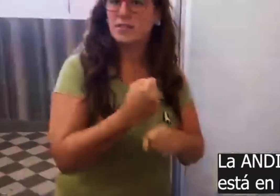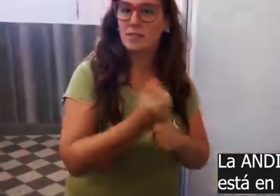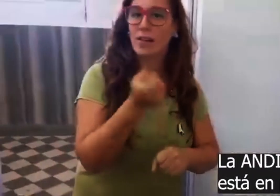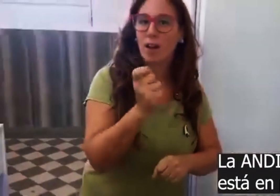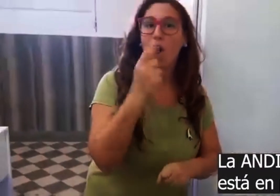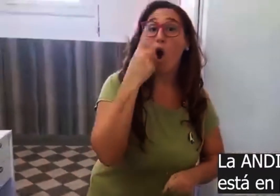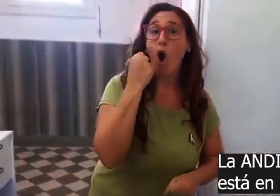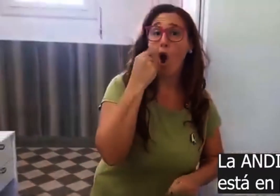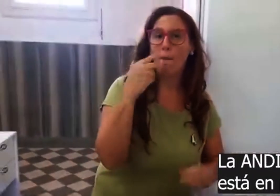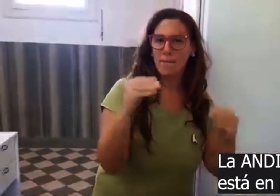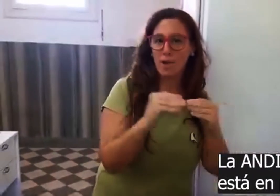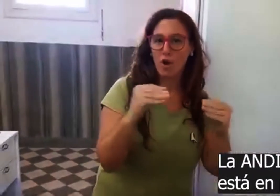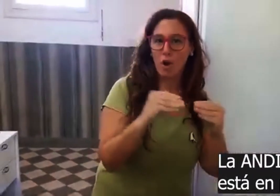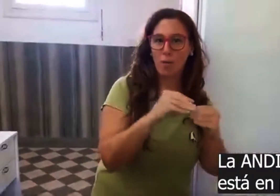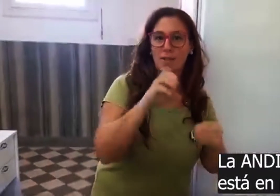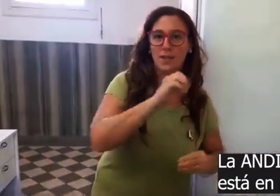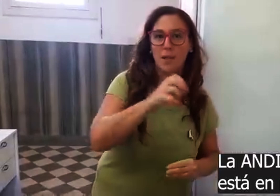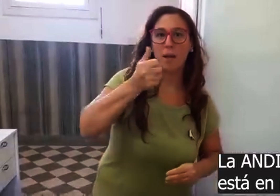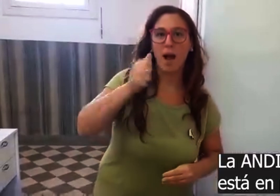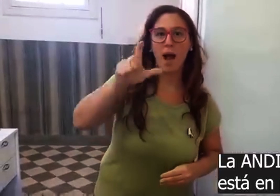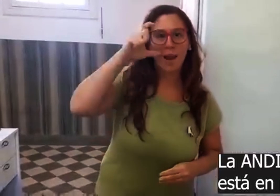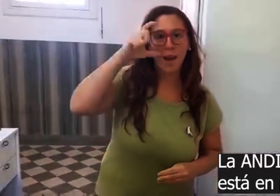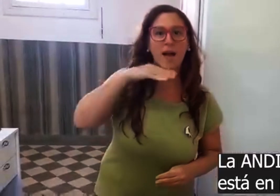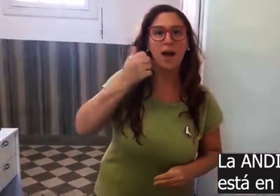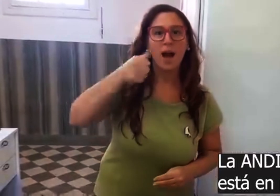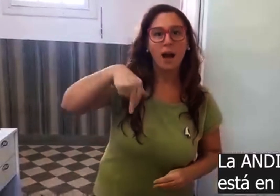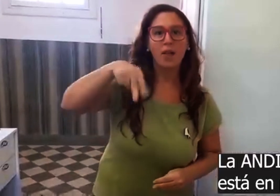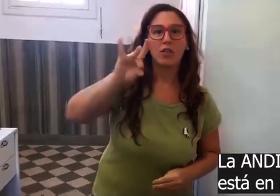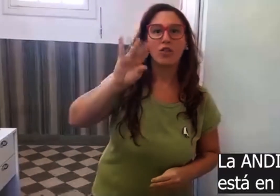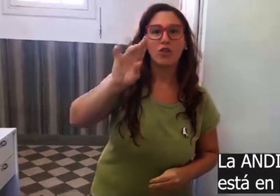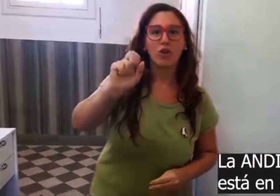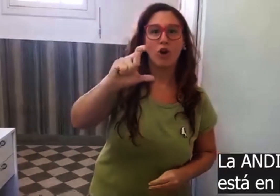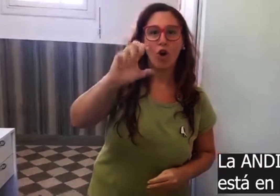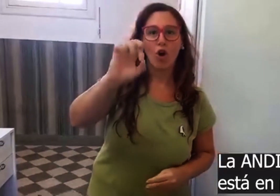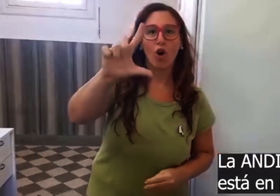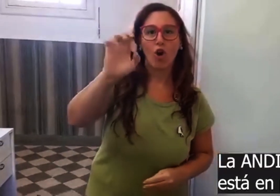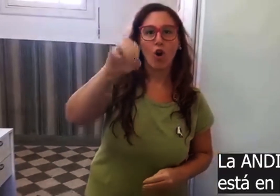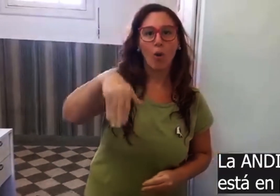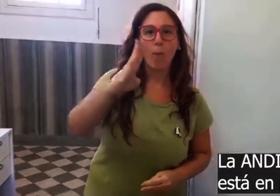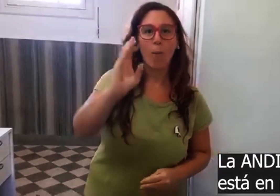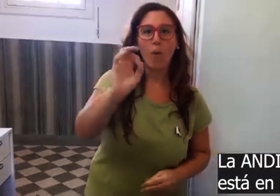Acá trabajaba Alejandro Colombo, programador, asesor en accesibilidad y usabilidad digital.